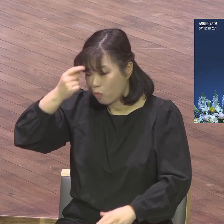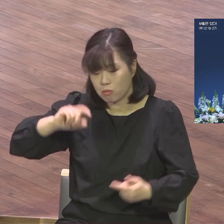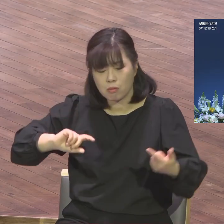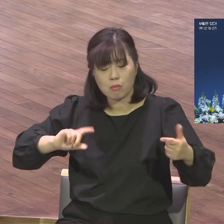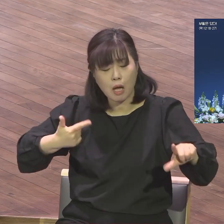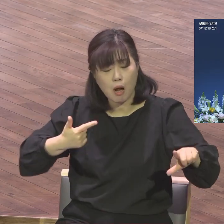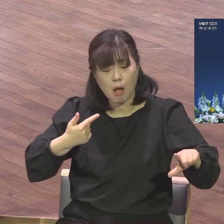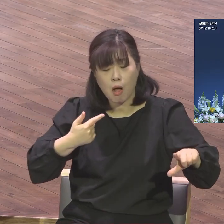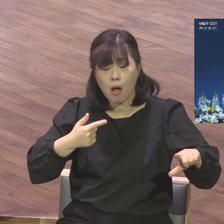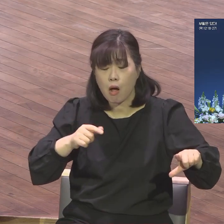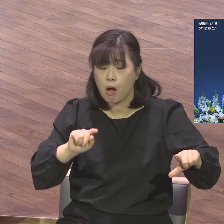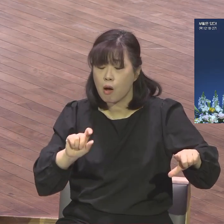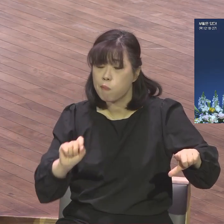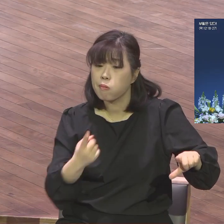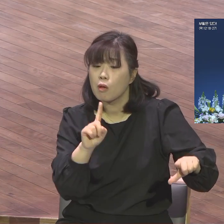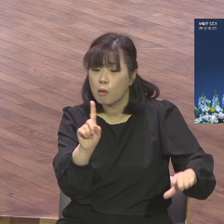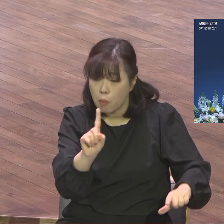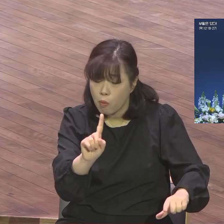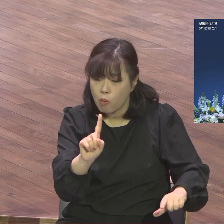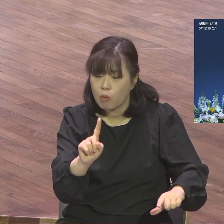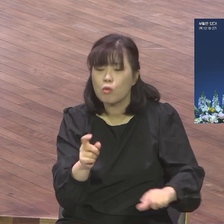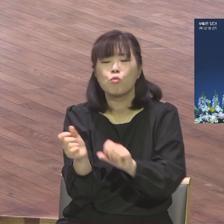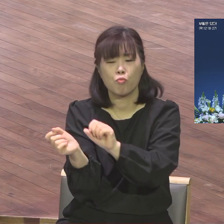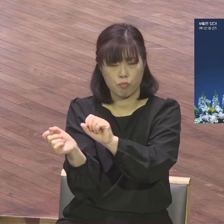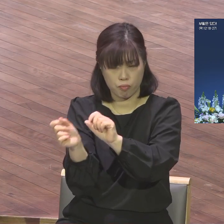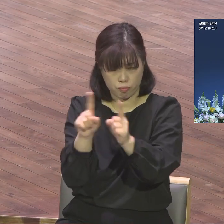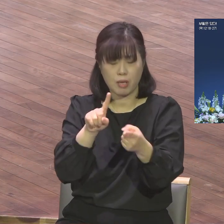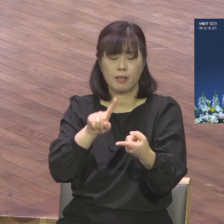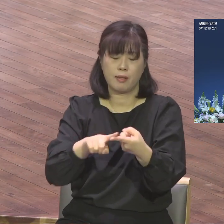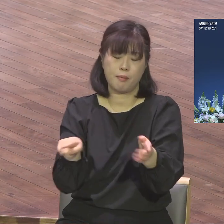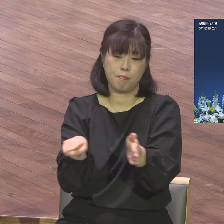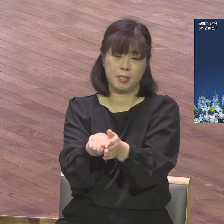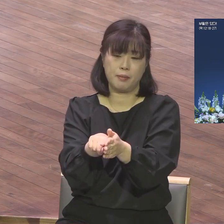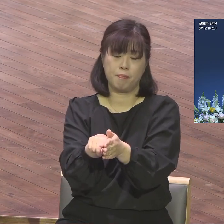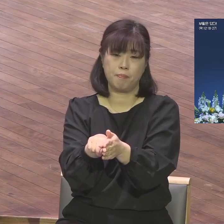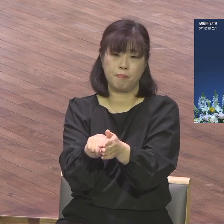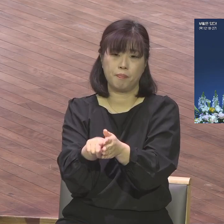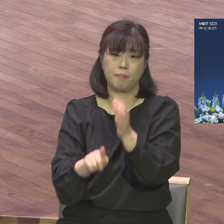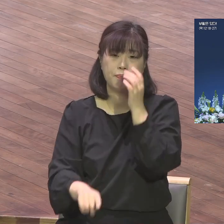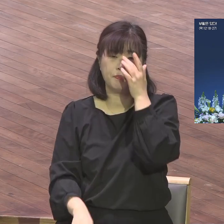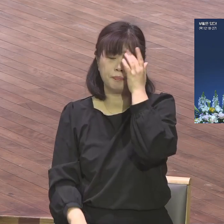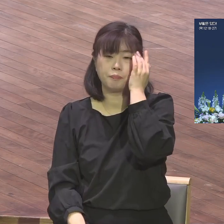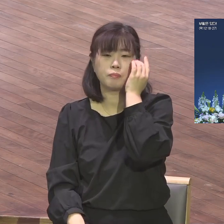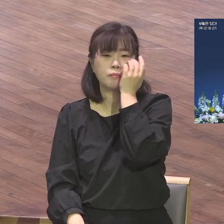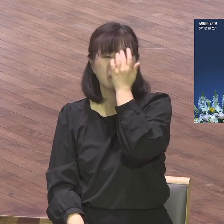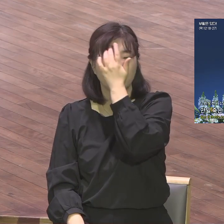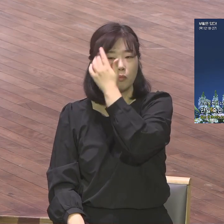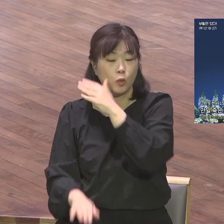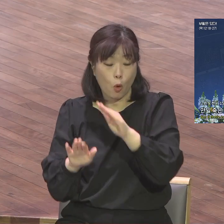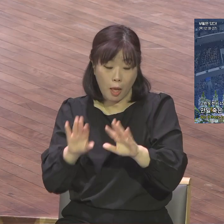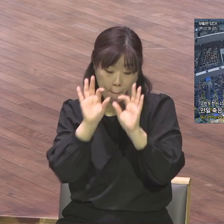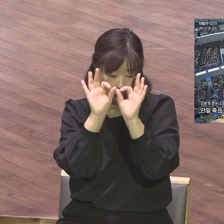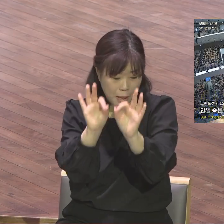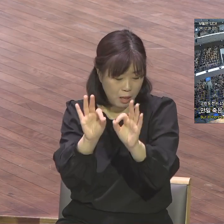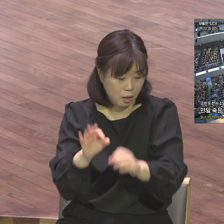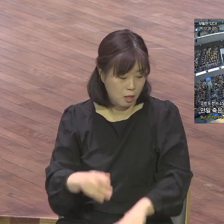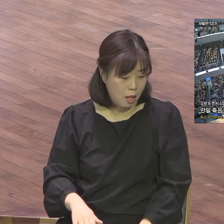강조하는 신앙은 우리밖에 기독교밖에 없어요. 사도 바울은 고린도전서 5장 13절 14절에 이렇게 고백합니다.